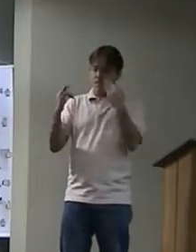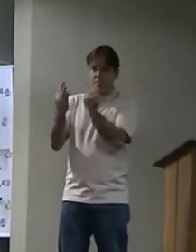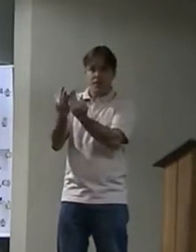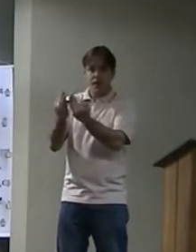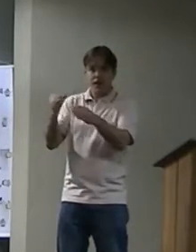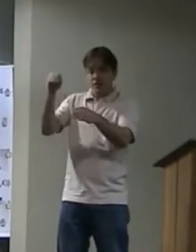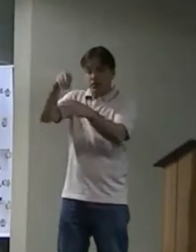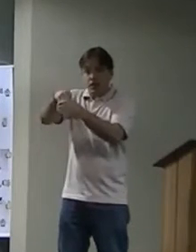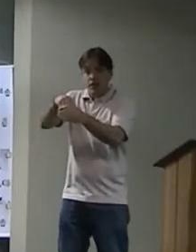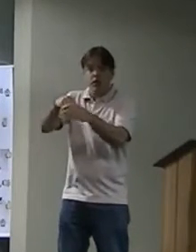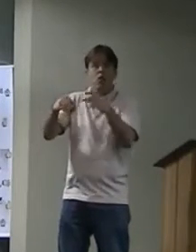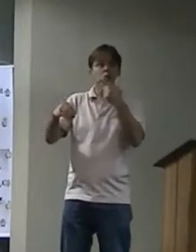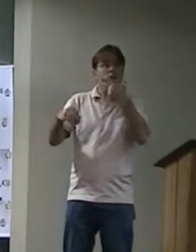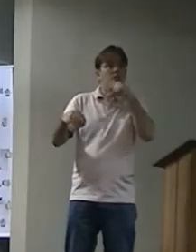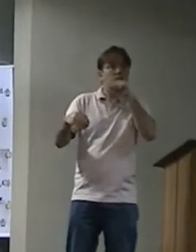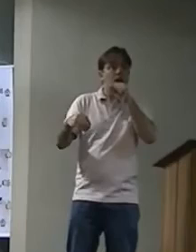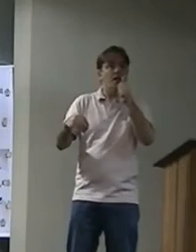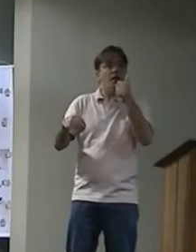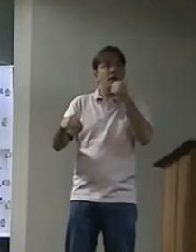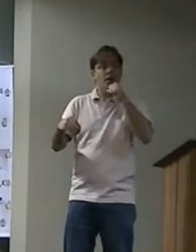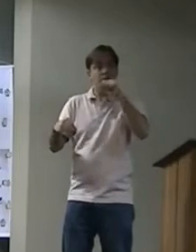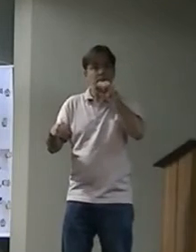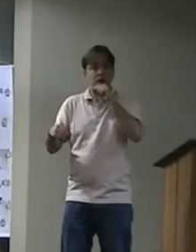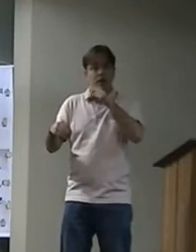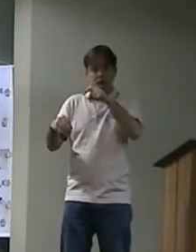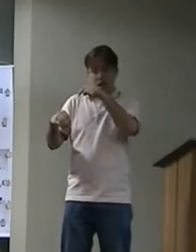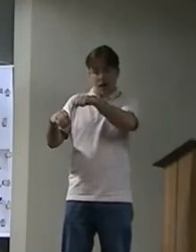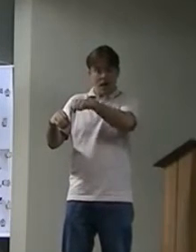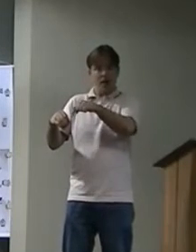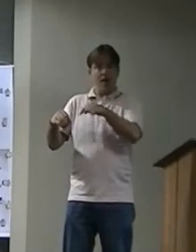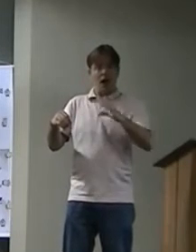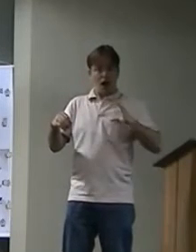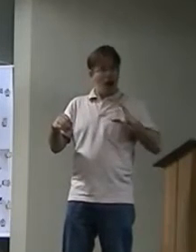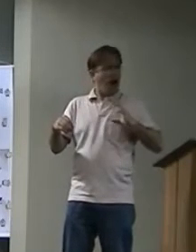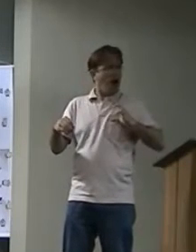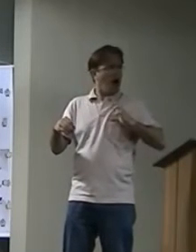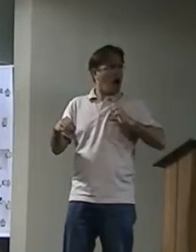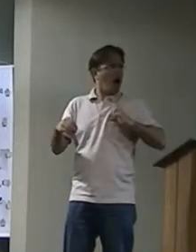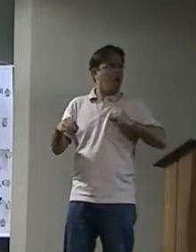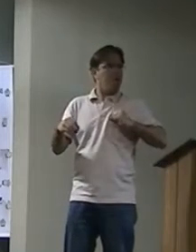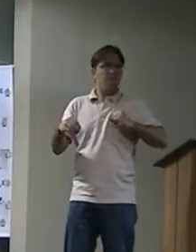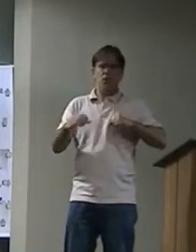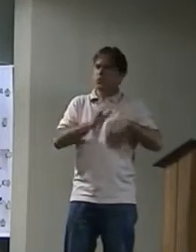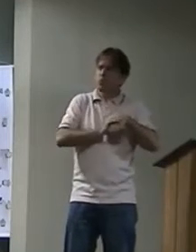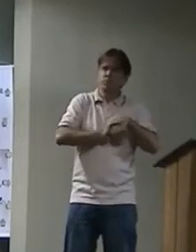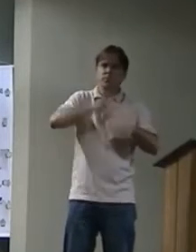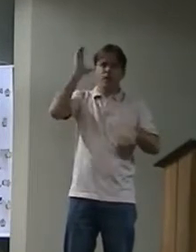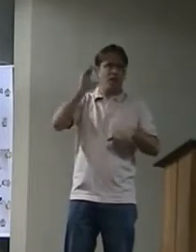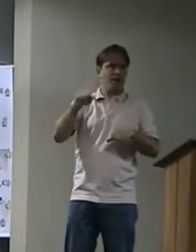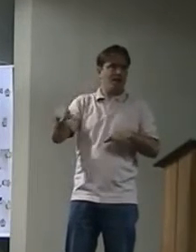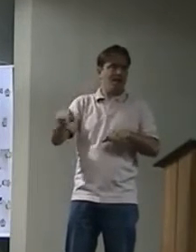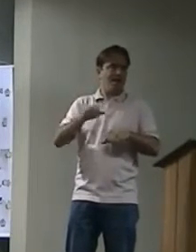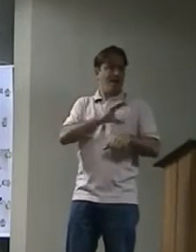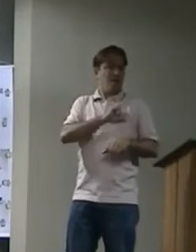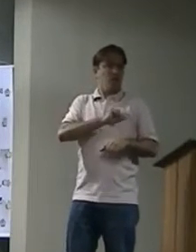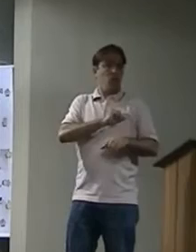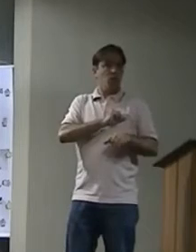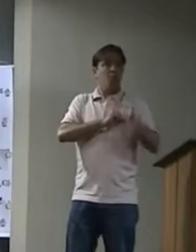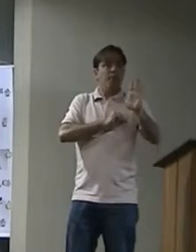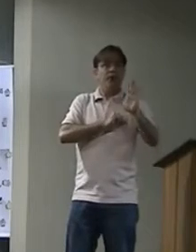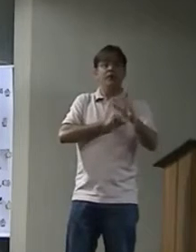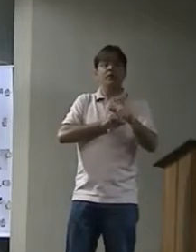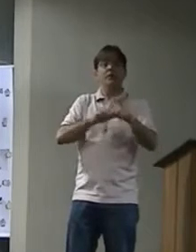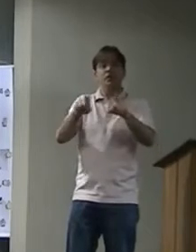amor. Mas essa percepção vai se espalhando pela família, pelos membros da família. Então, da criança surda, por exemplo, se os